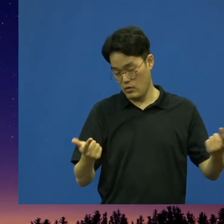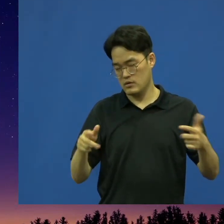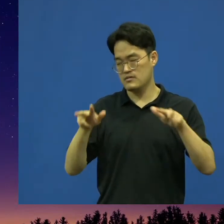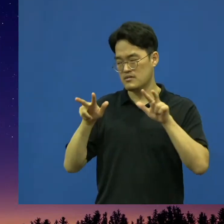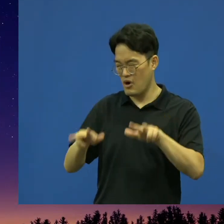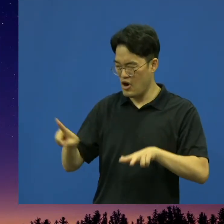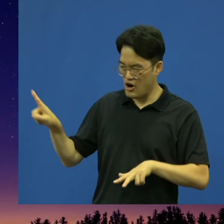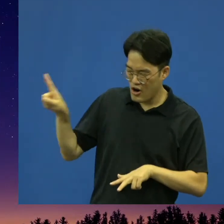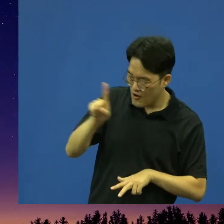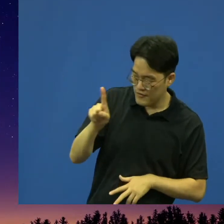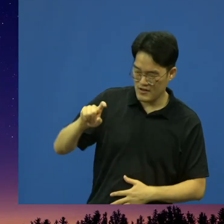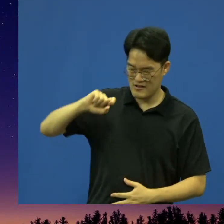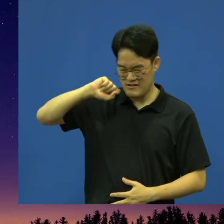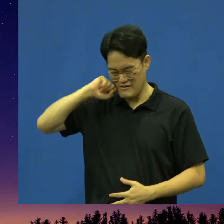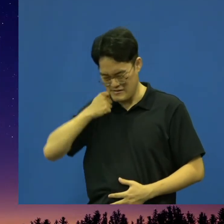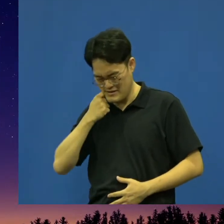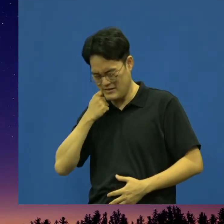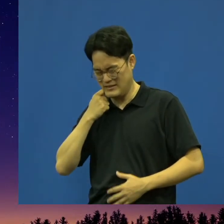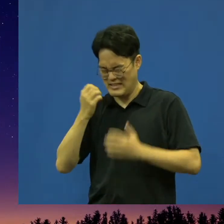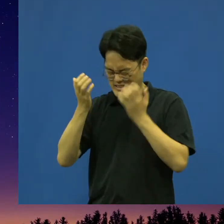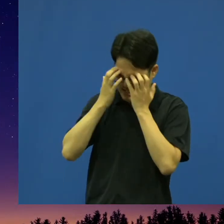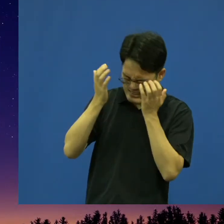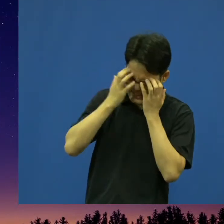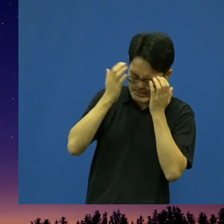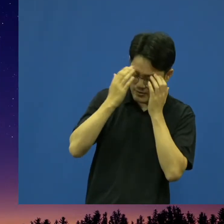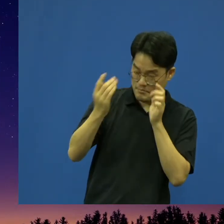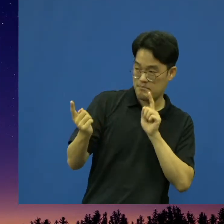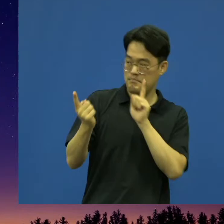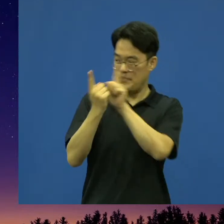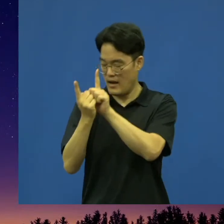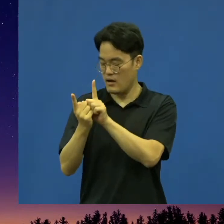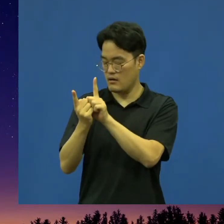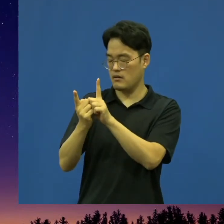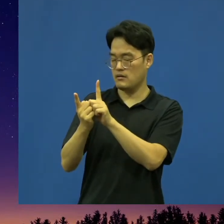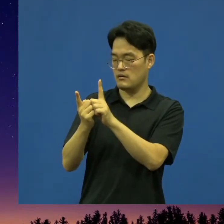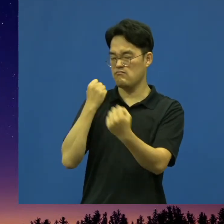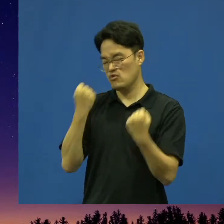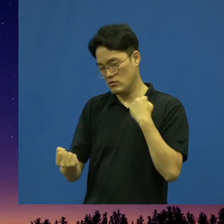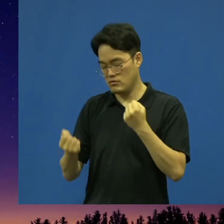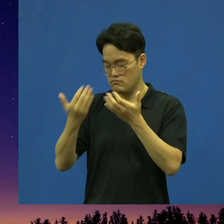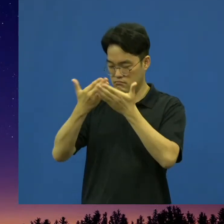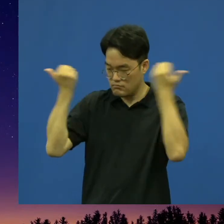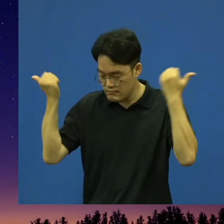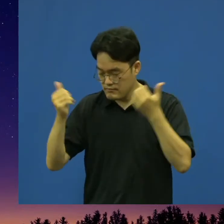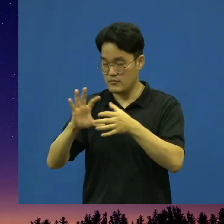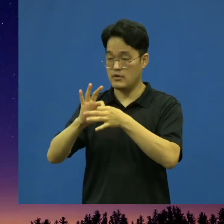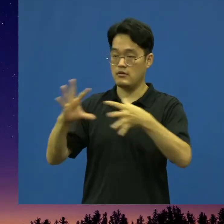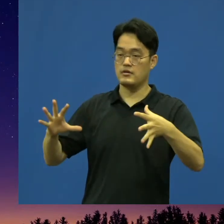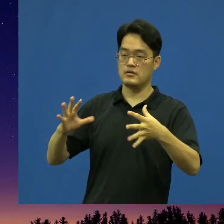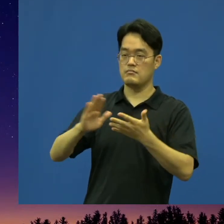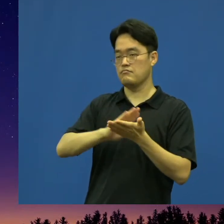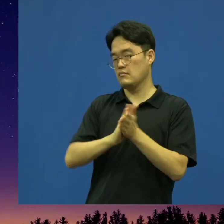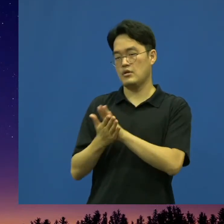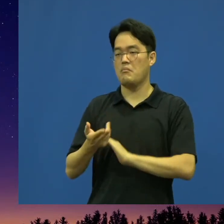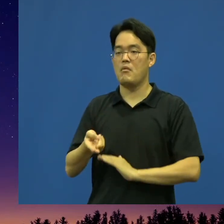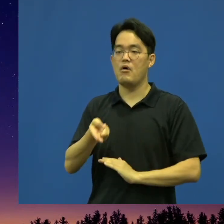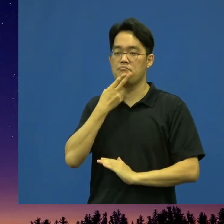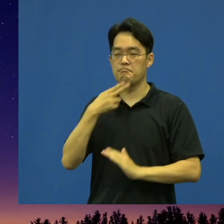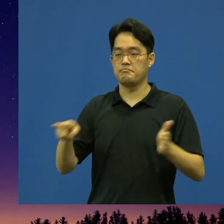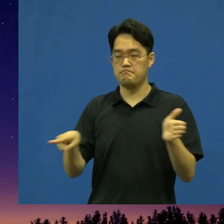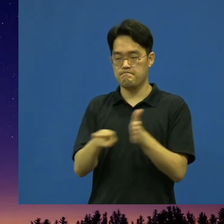어떤 삶의 자리를 하나님이 우리에게 주시더라도 변함없이 신실하게 믿음으로 세상을